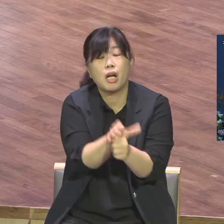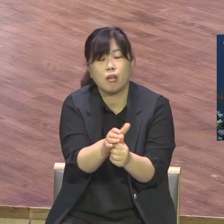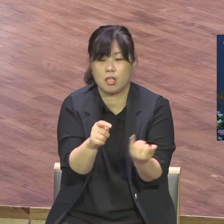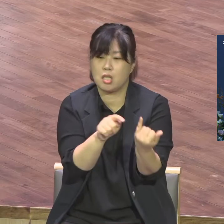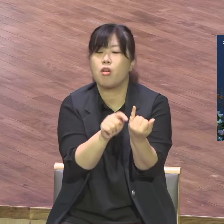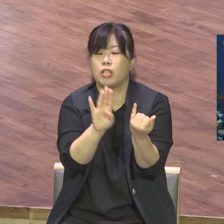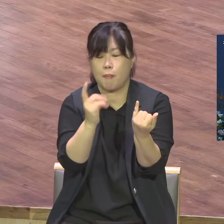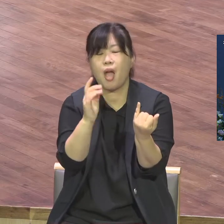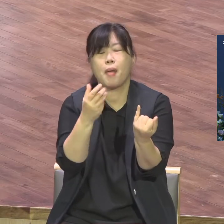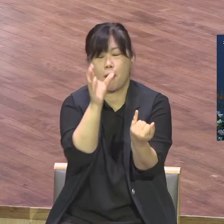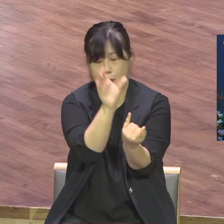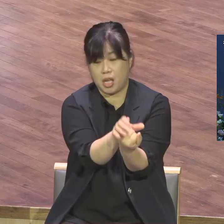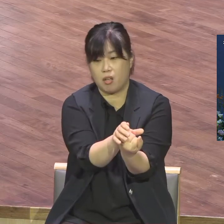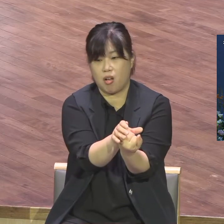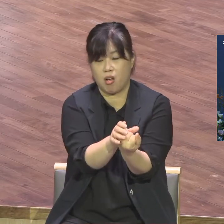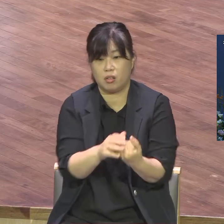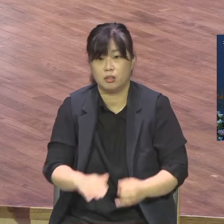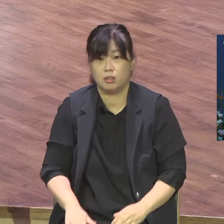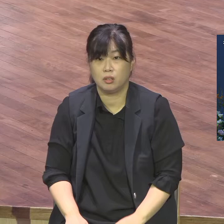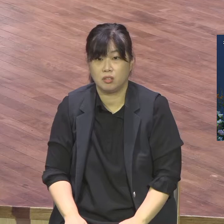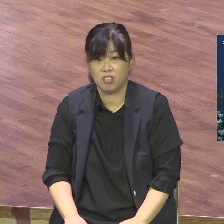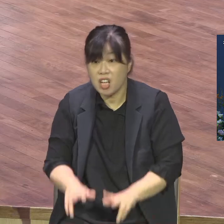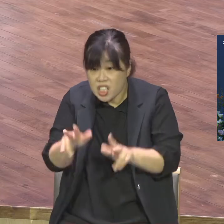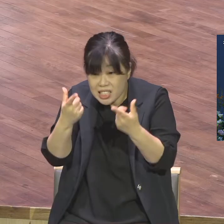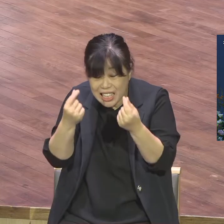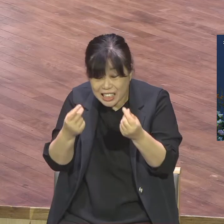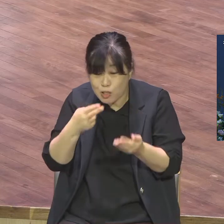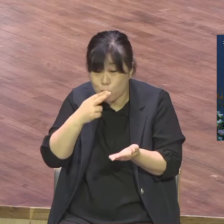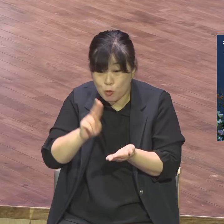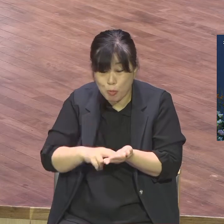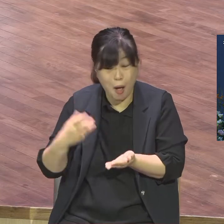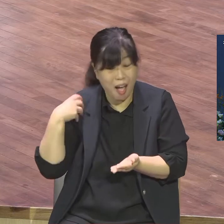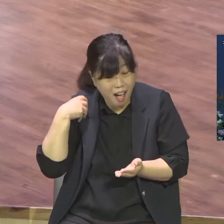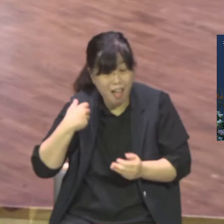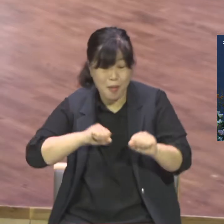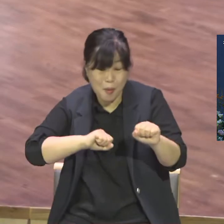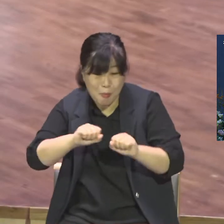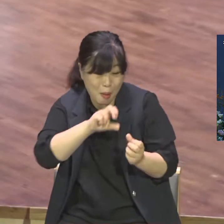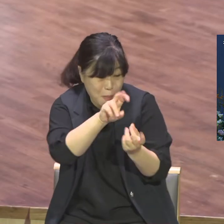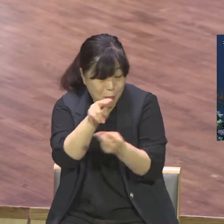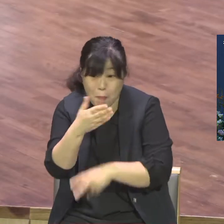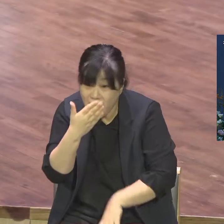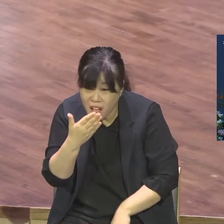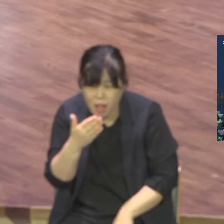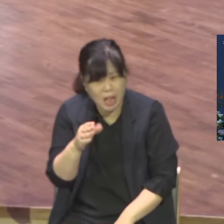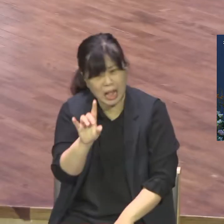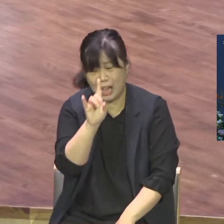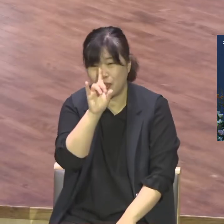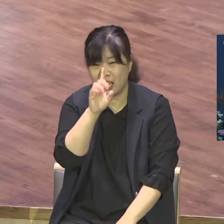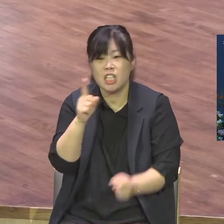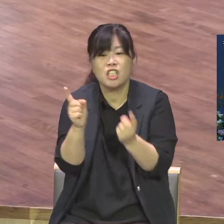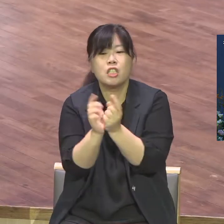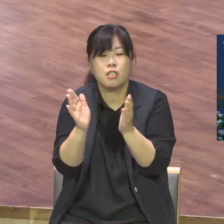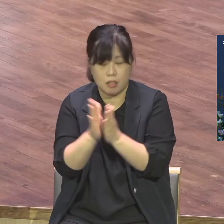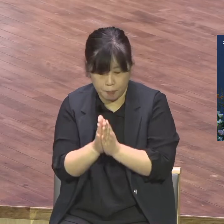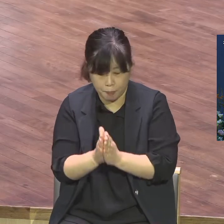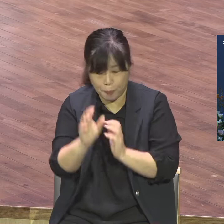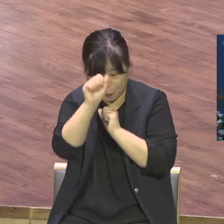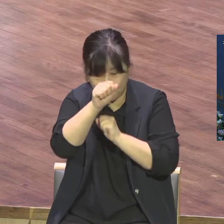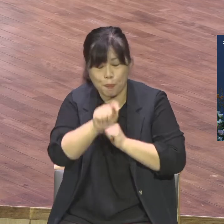엄청난 분량을 뭐 우편 이런 거 전혀 아니니까 모든 서신은요 그 당시에 신뢰할